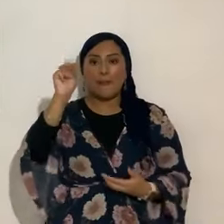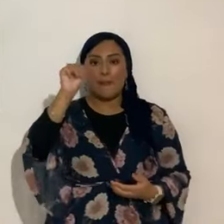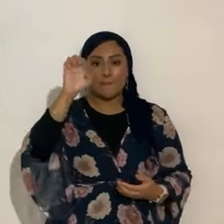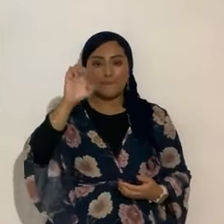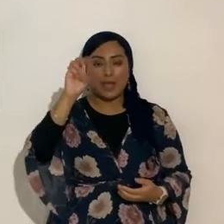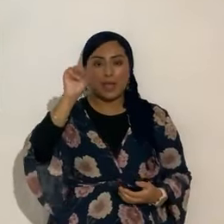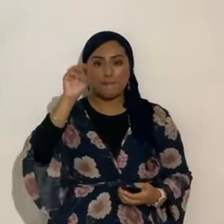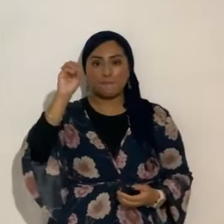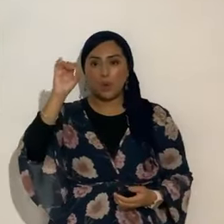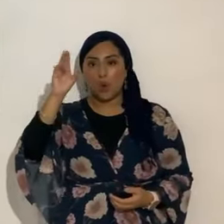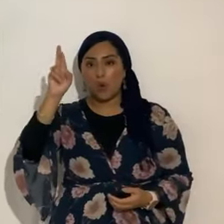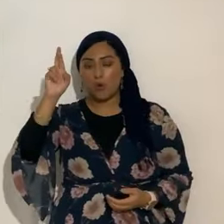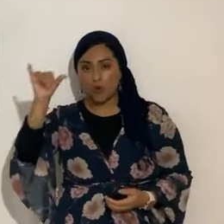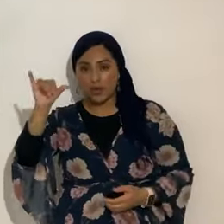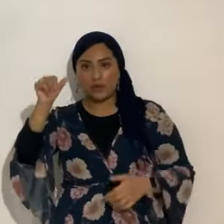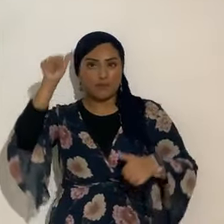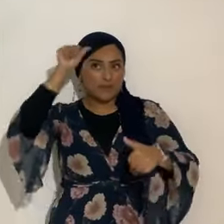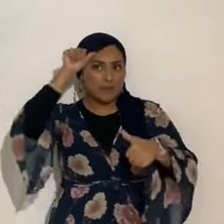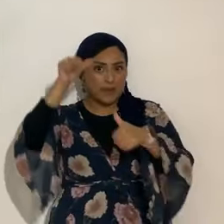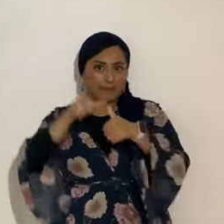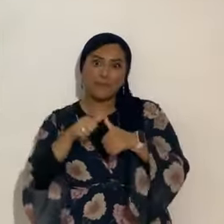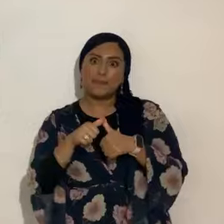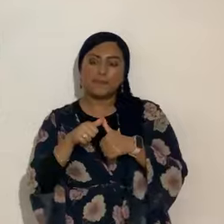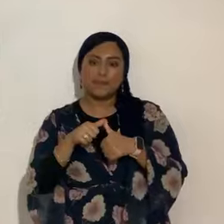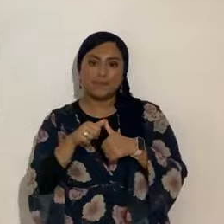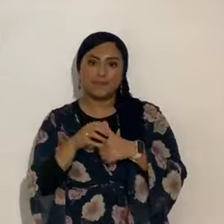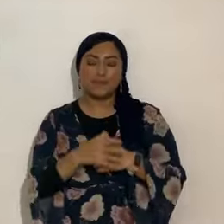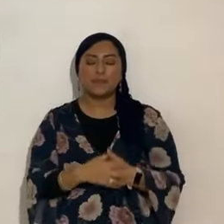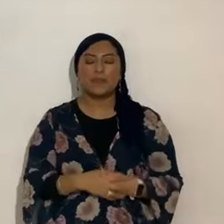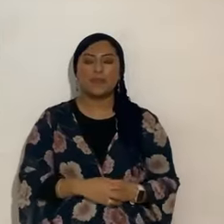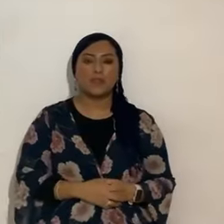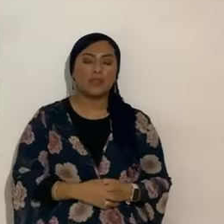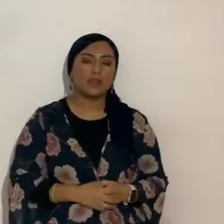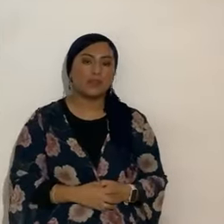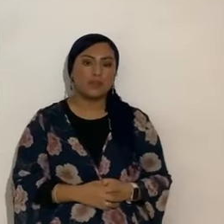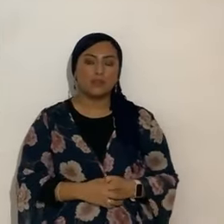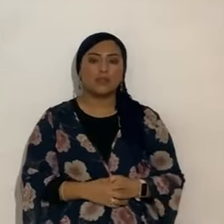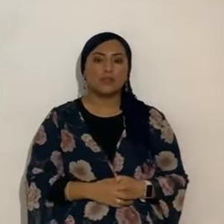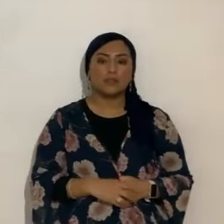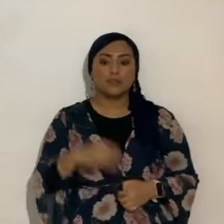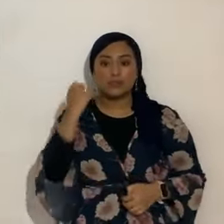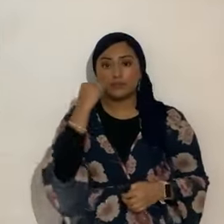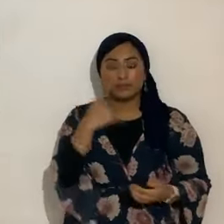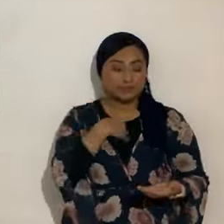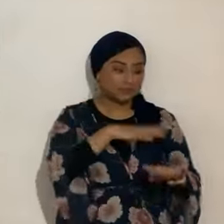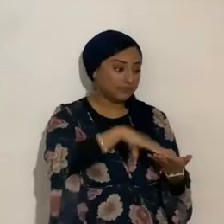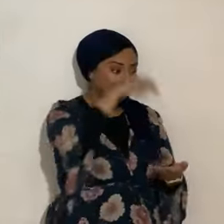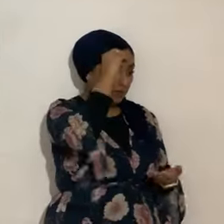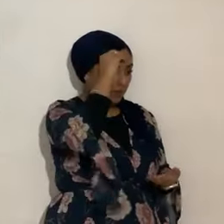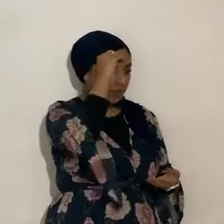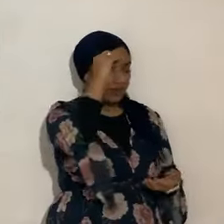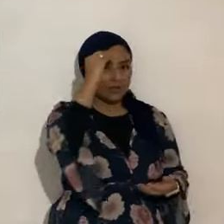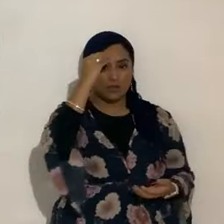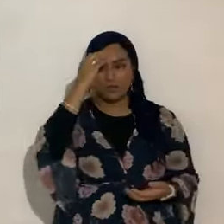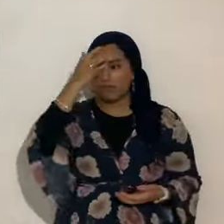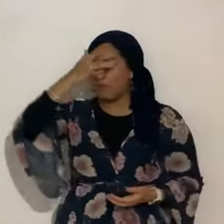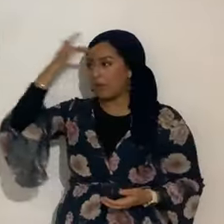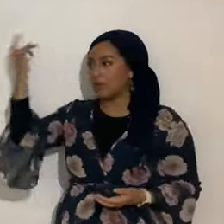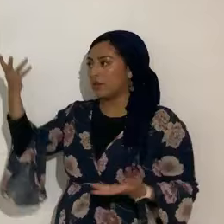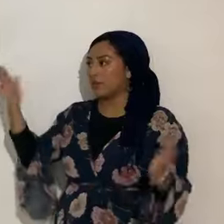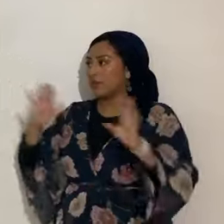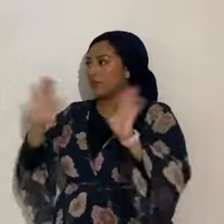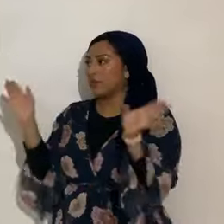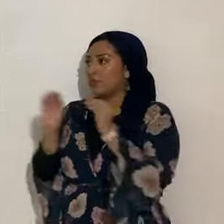memoria. Es imposible aprender sin memoria, porque si no, entonces aprenderíamos algo, pero si se nos olvida ya